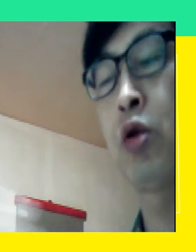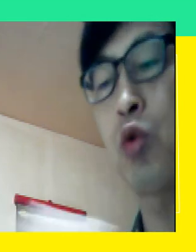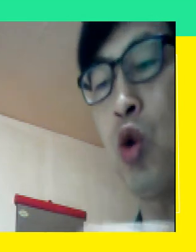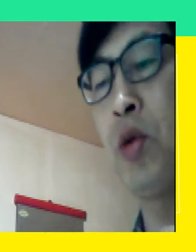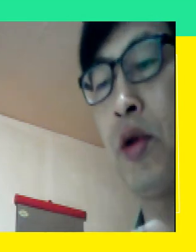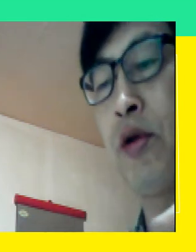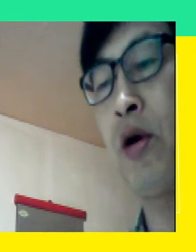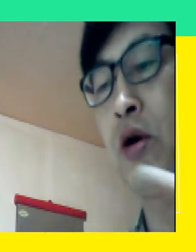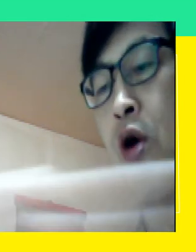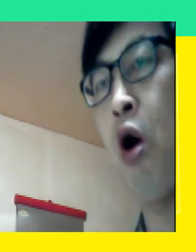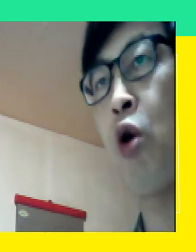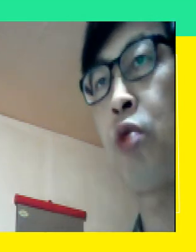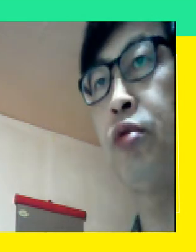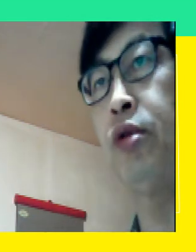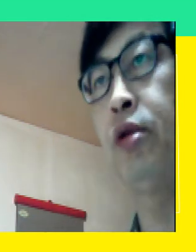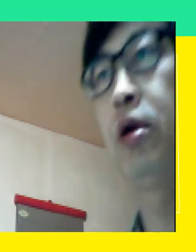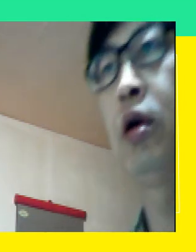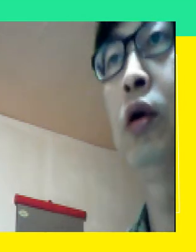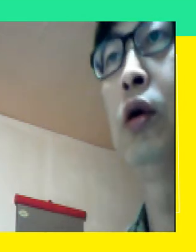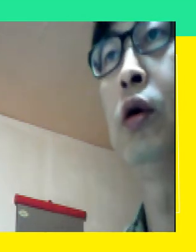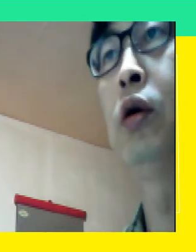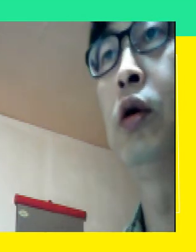돌리면서 여러분